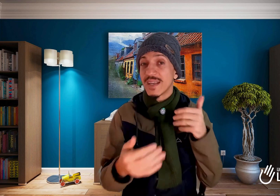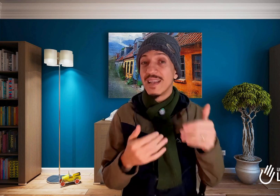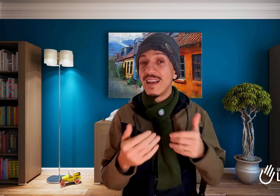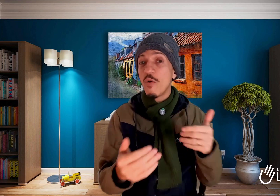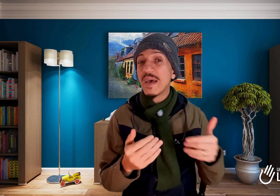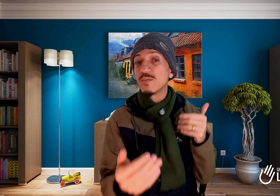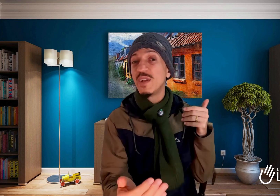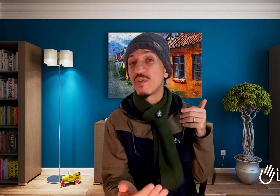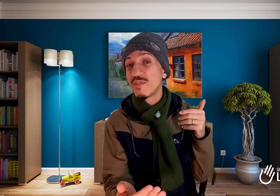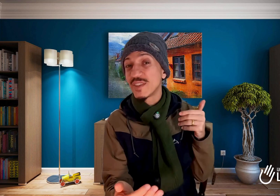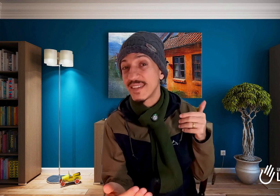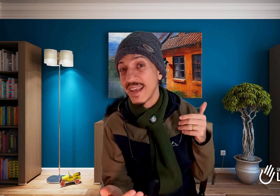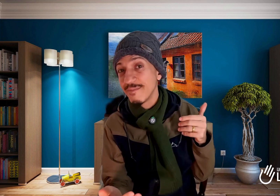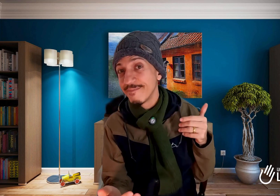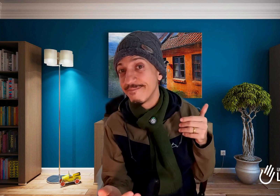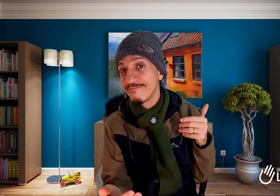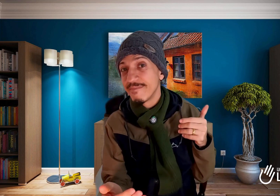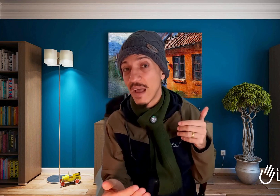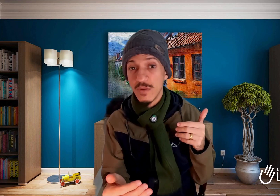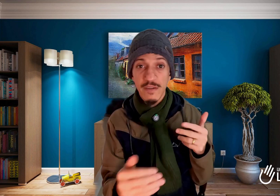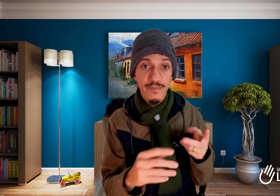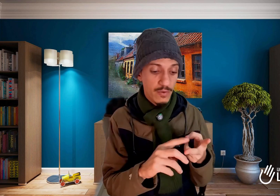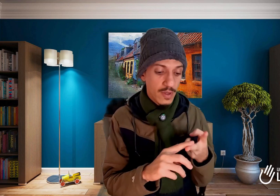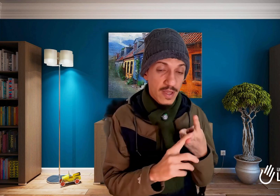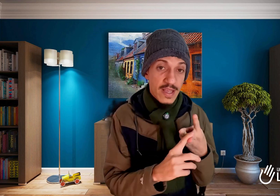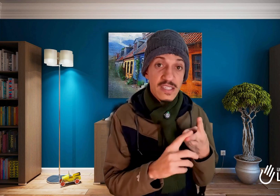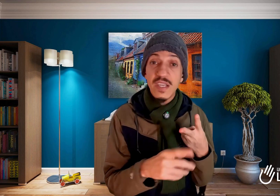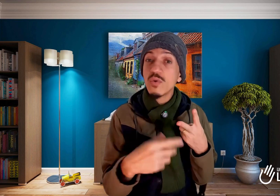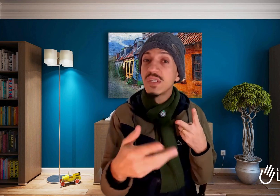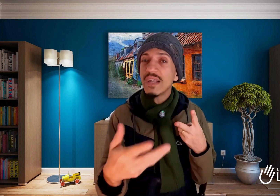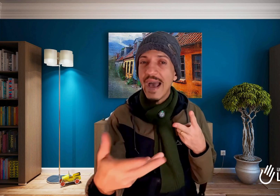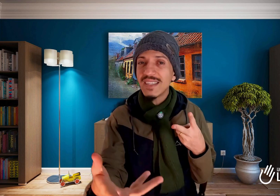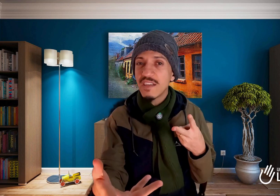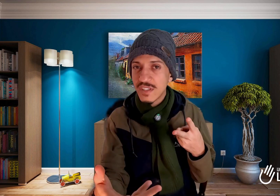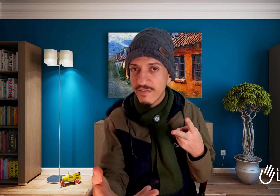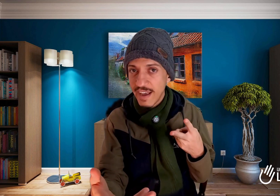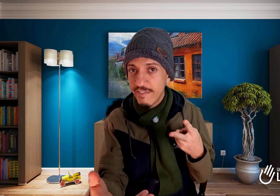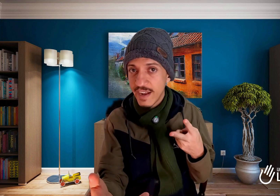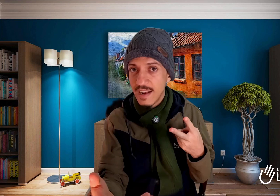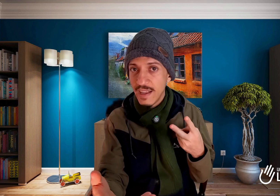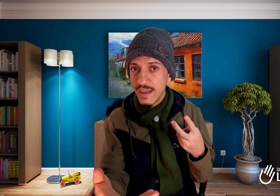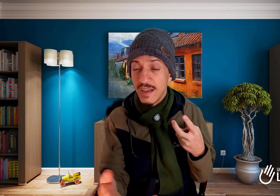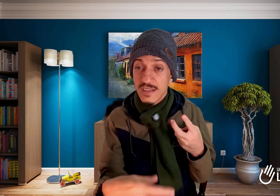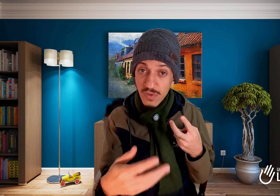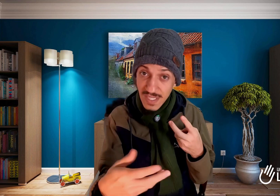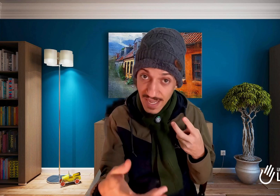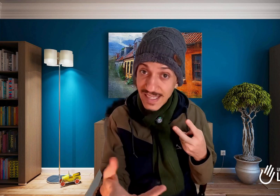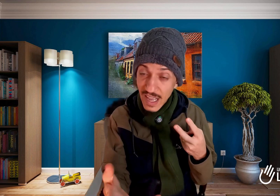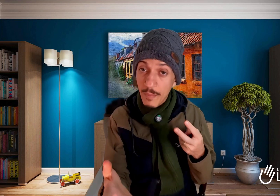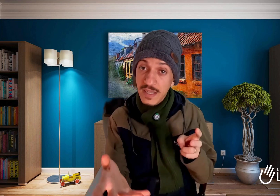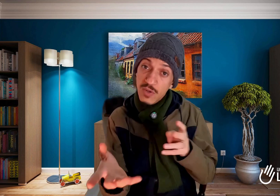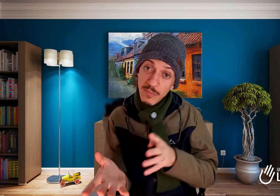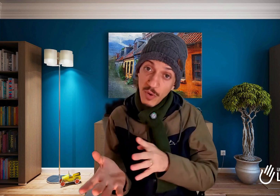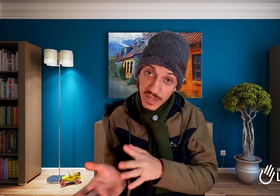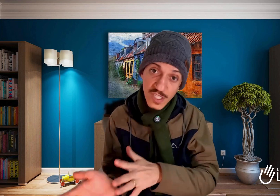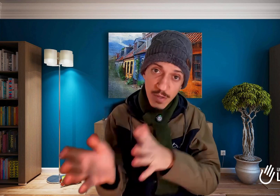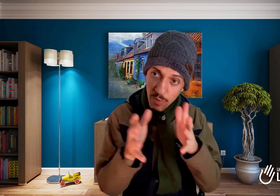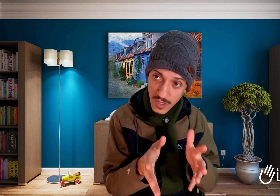ali é o mesmo nível que você tem. É um desafio. Se os sinais que você vai ver ali são sinais que realmente são importantes para o seu